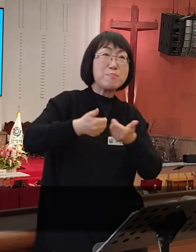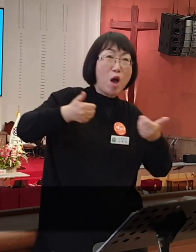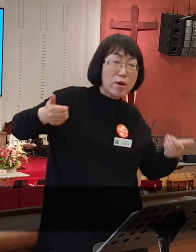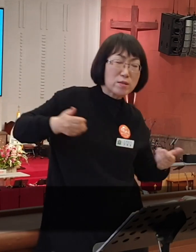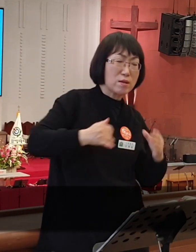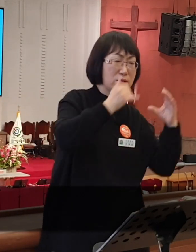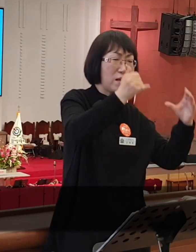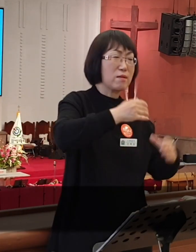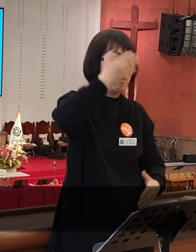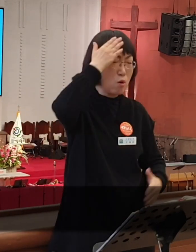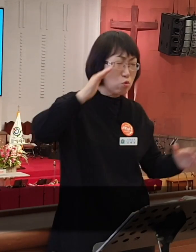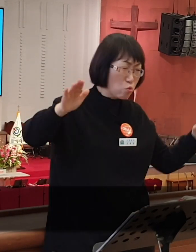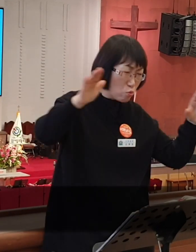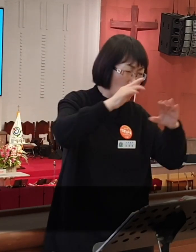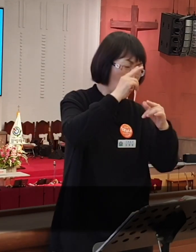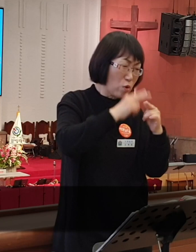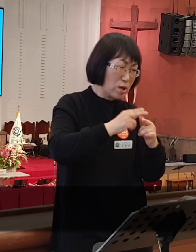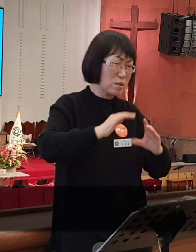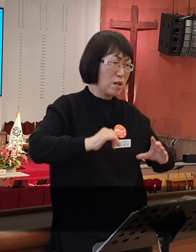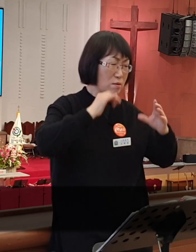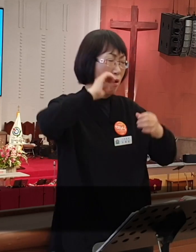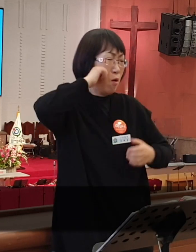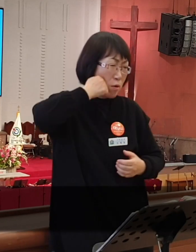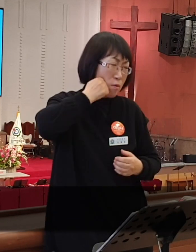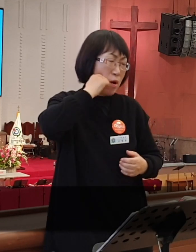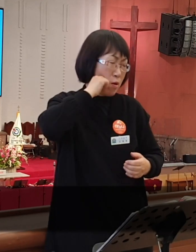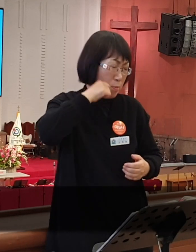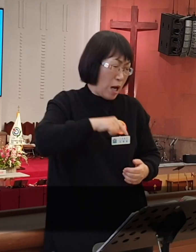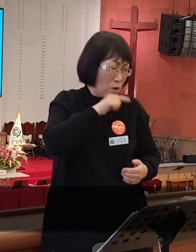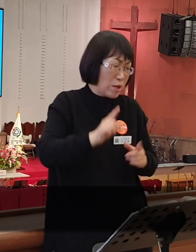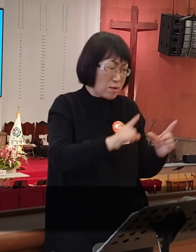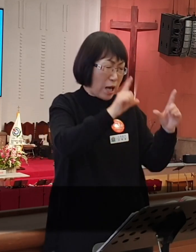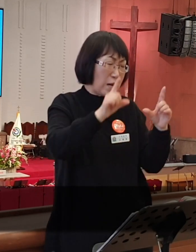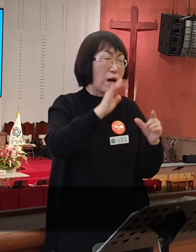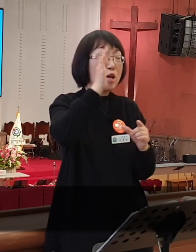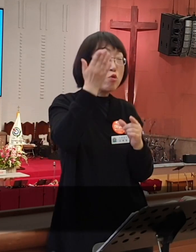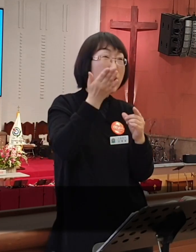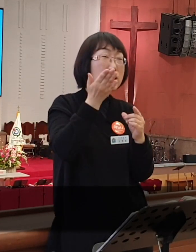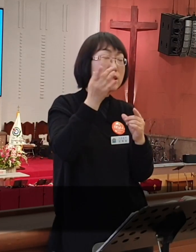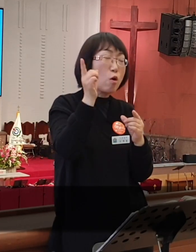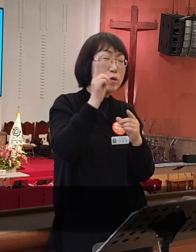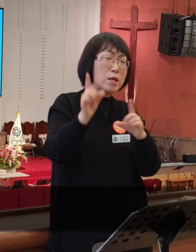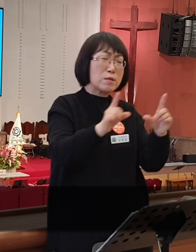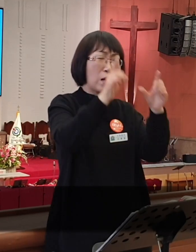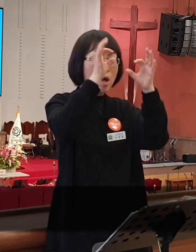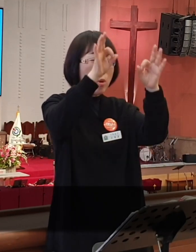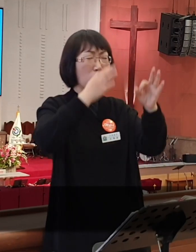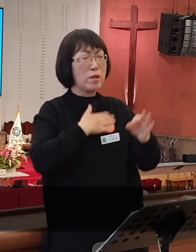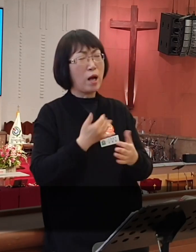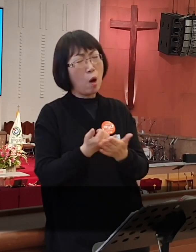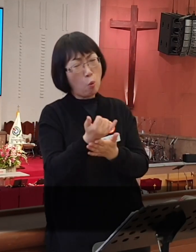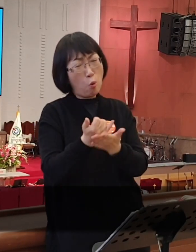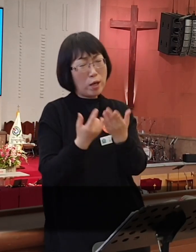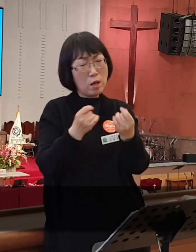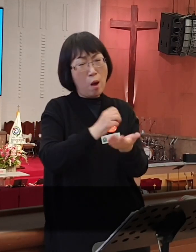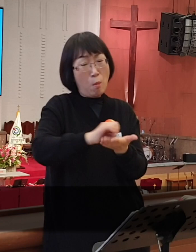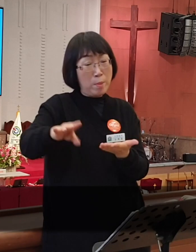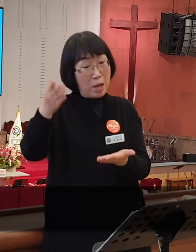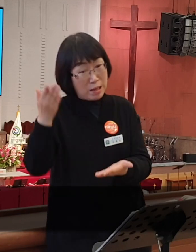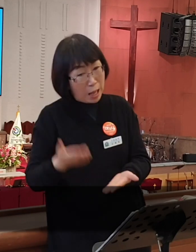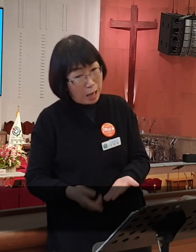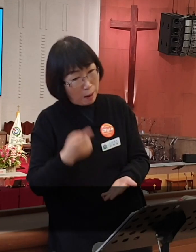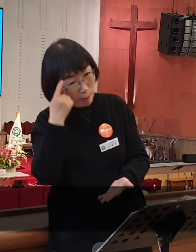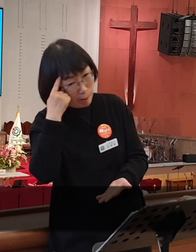이별해서 세상의 어두움과 그리고 세상의 이 어려움과 역경 가운데 살아가야 되는, 그래서 어쩌면 살다 보면 내가 고아처럼 버림받았나 보다